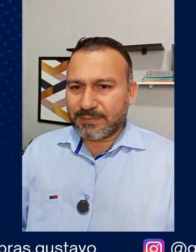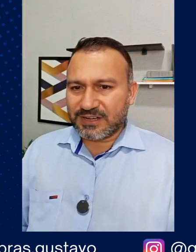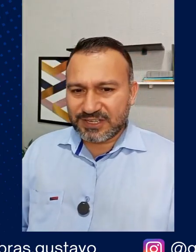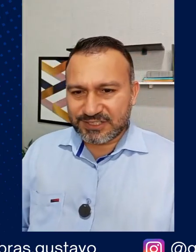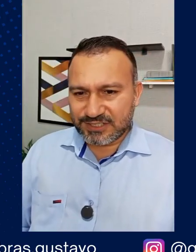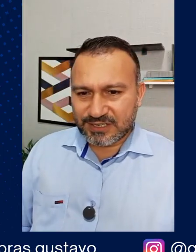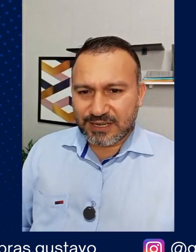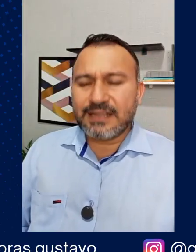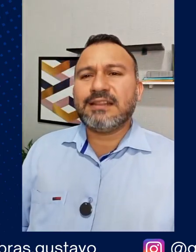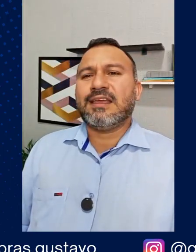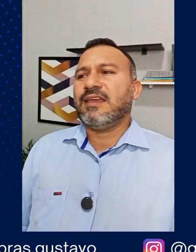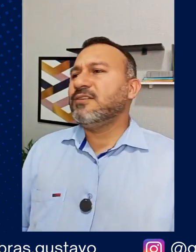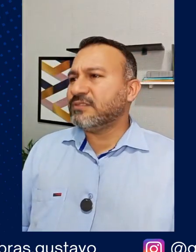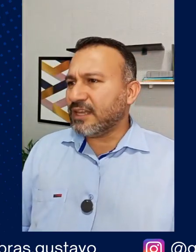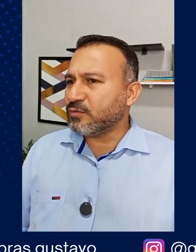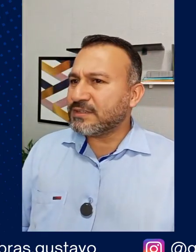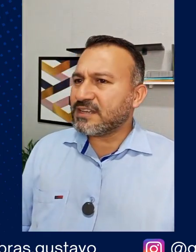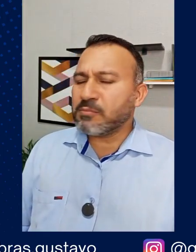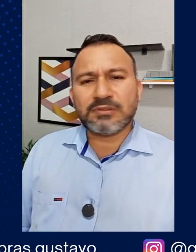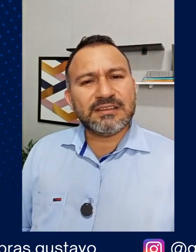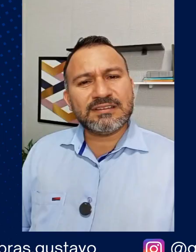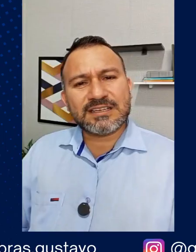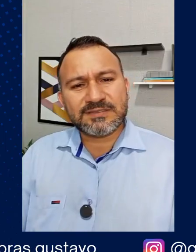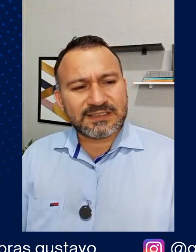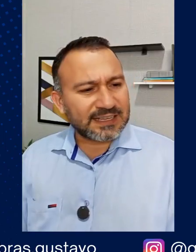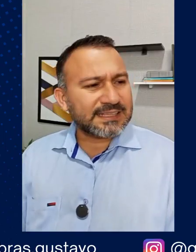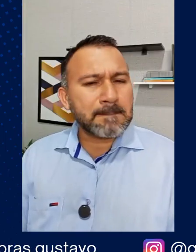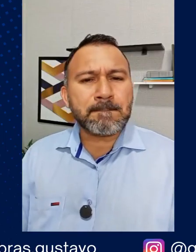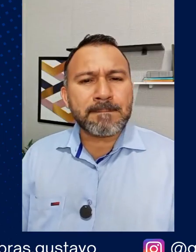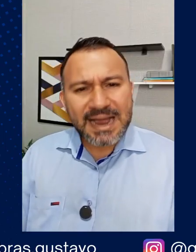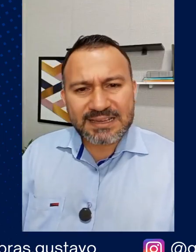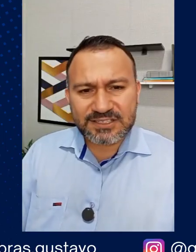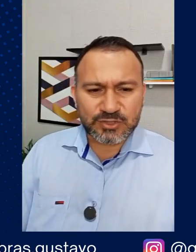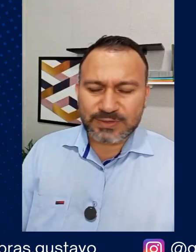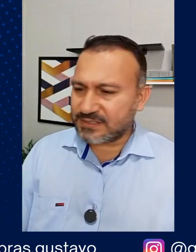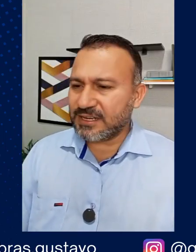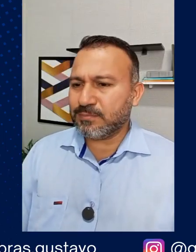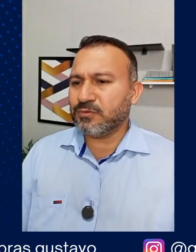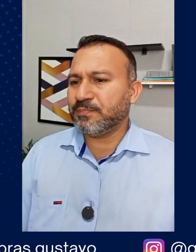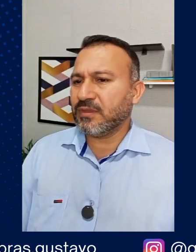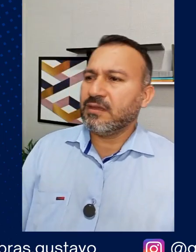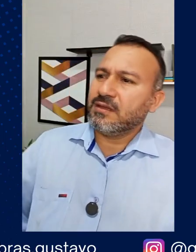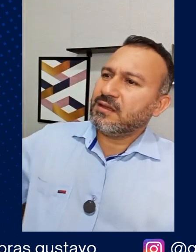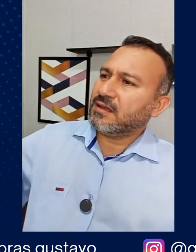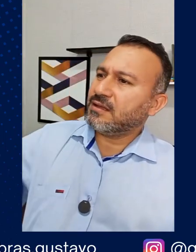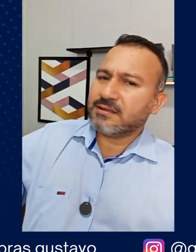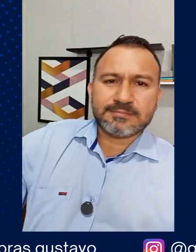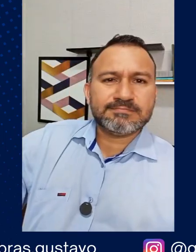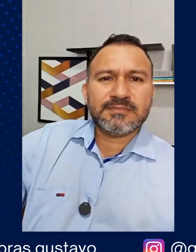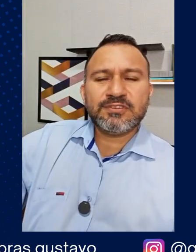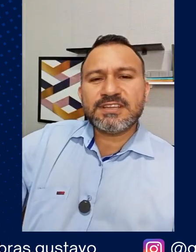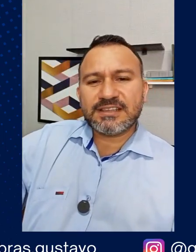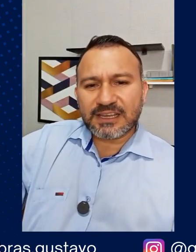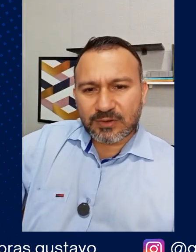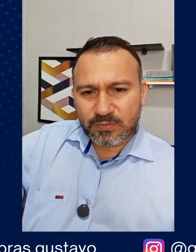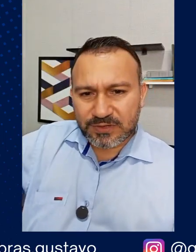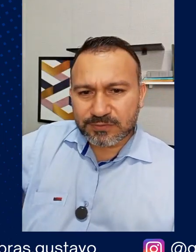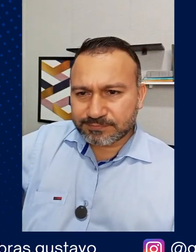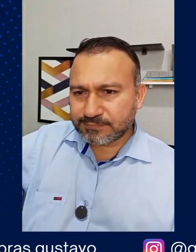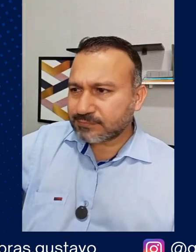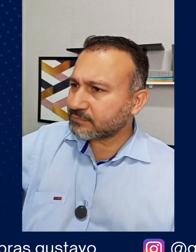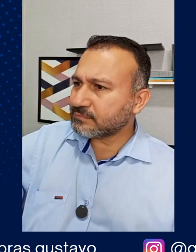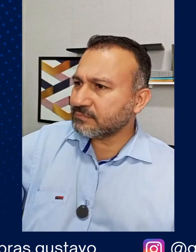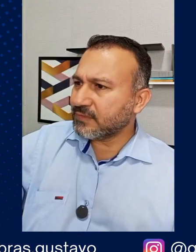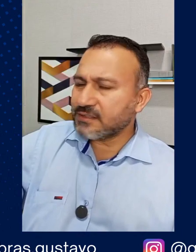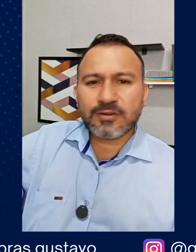o senhor passar para gente? Tenho um exemplo, tenho até mais de um exemplo. Ah, você que está aqui